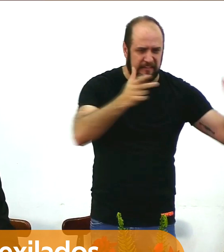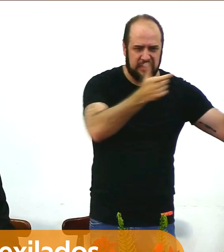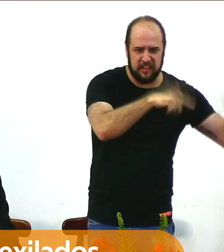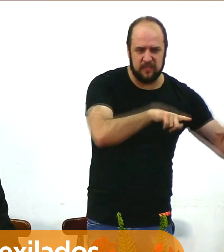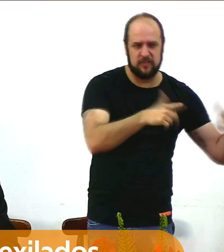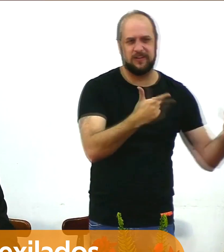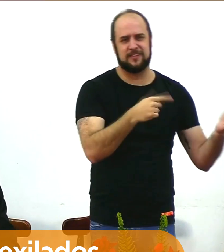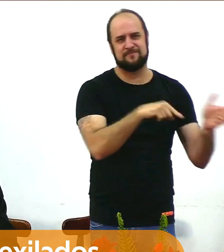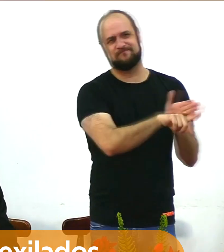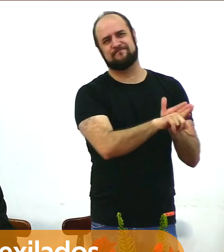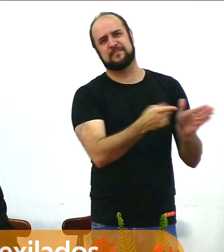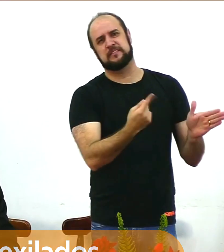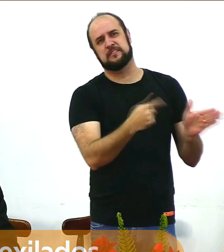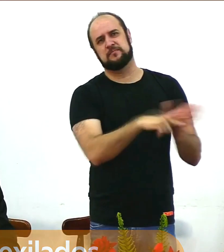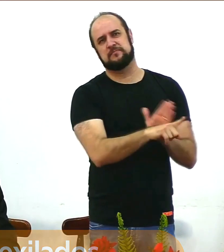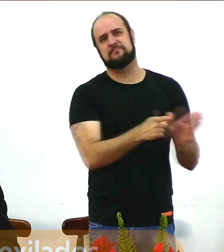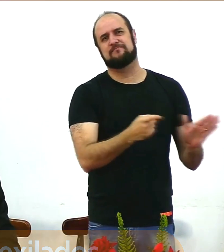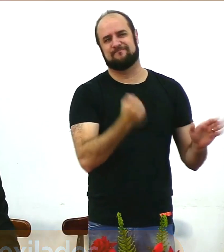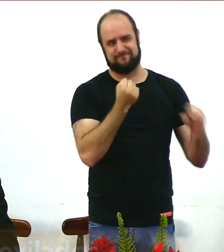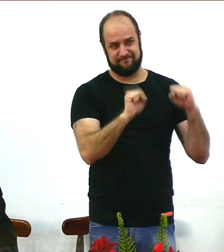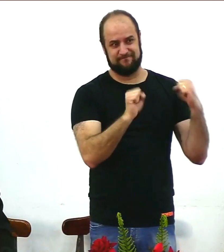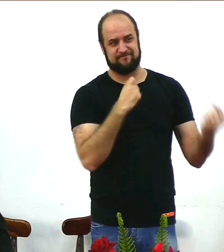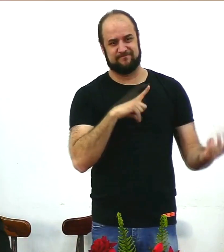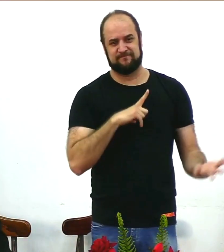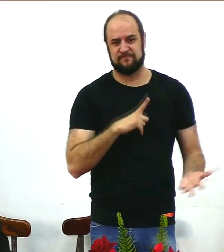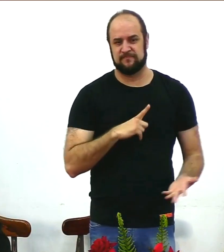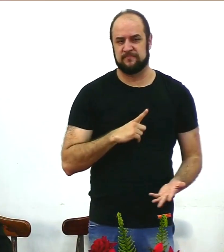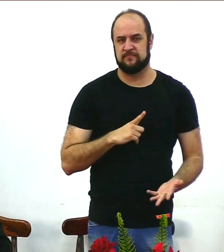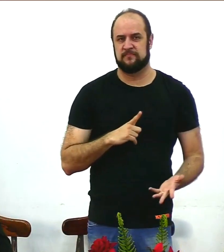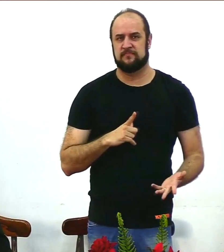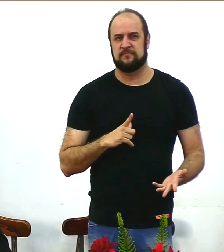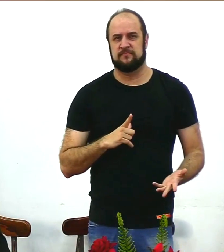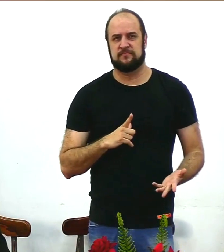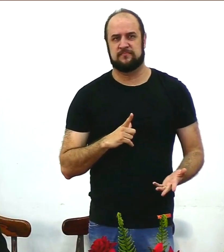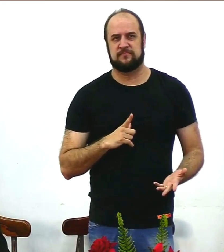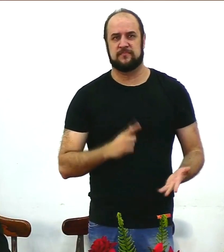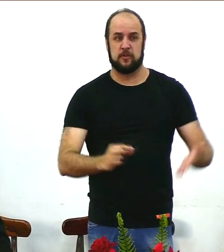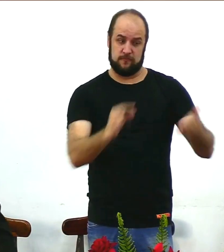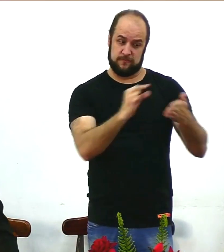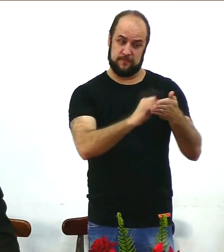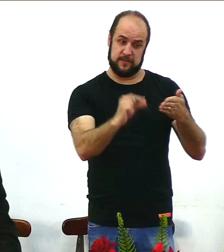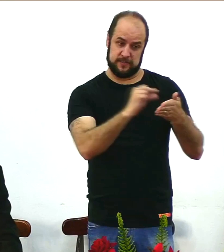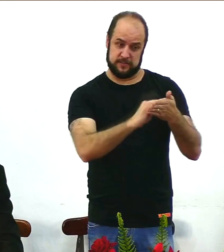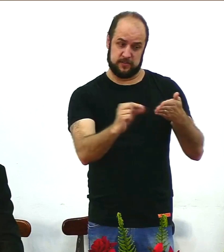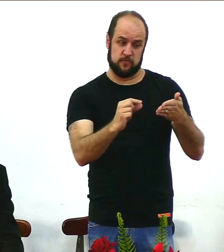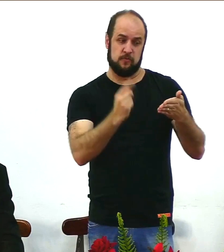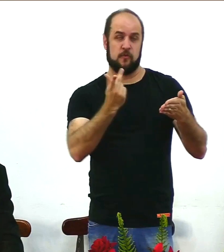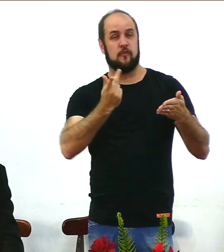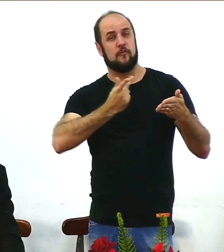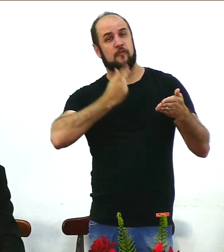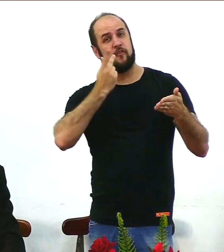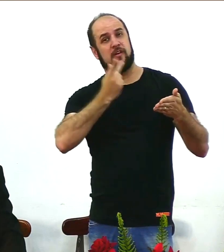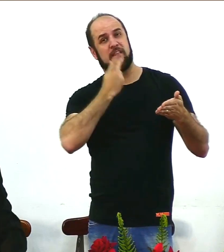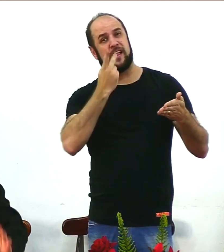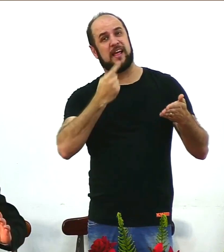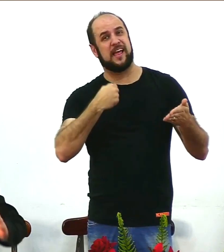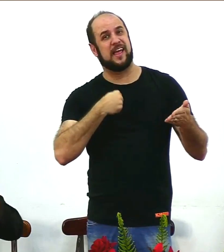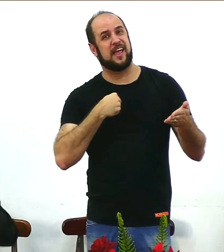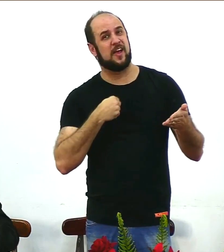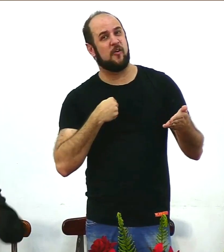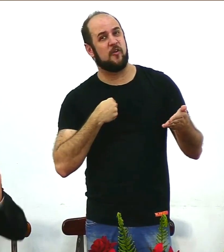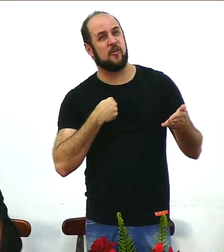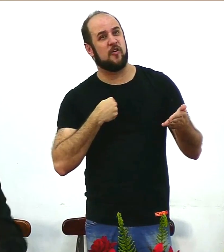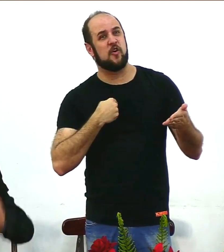não Jerusalém, porque Jerusalém representava a cidade de Deus, a cidade de todos